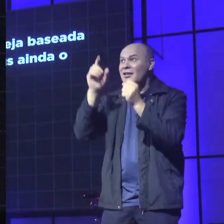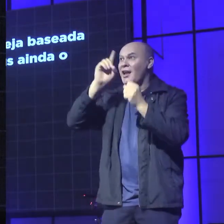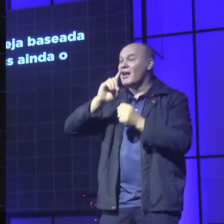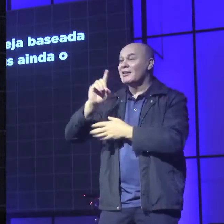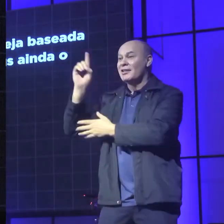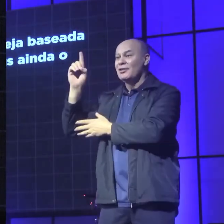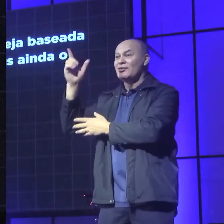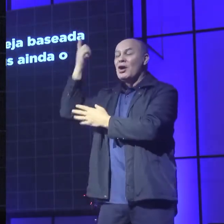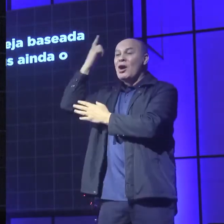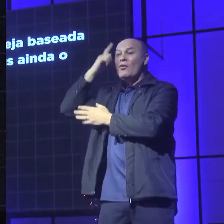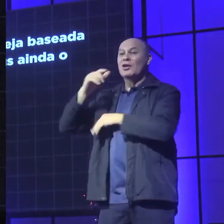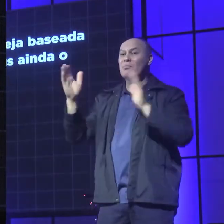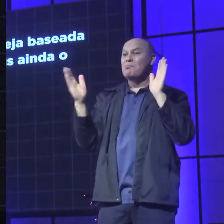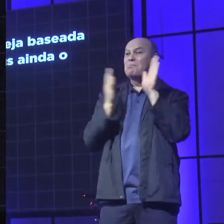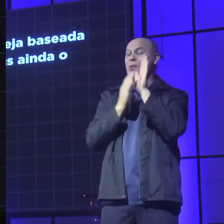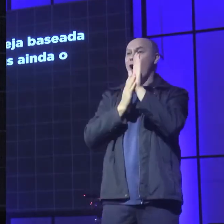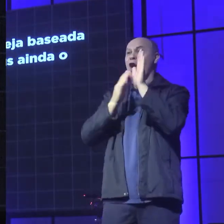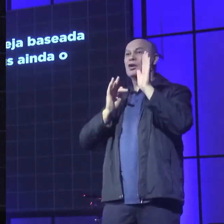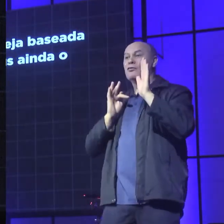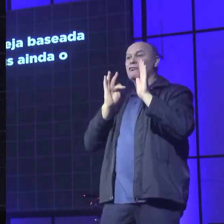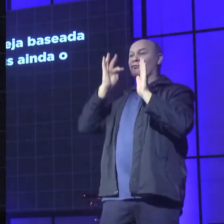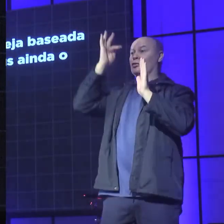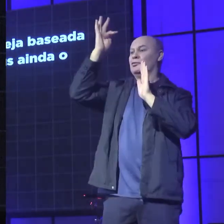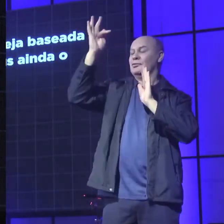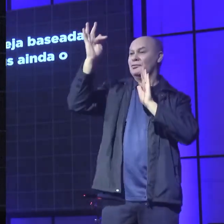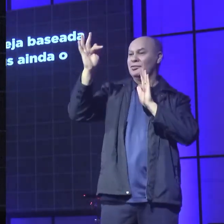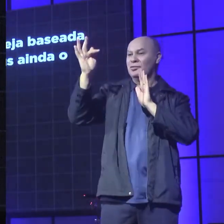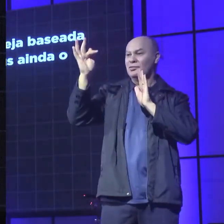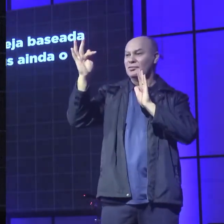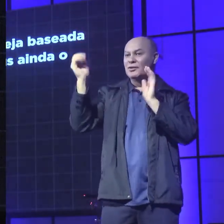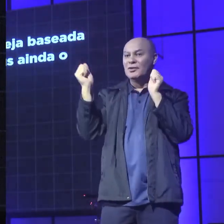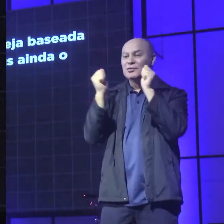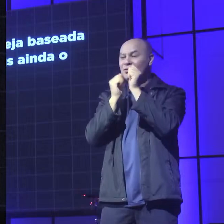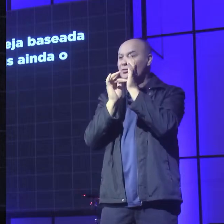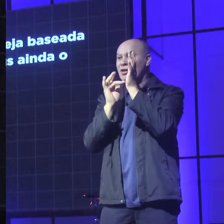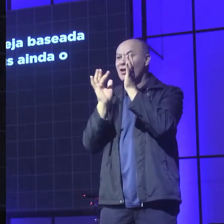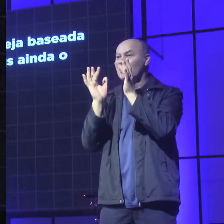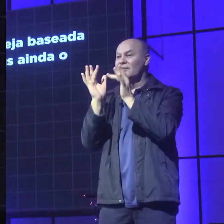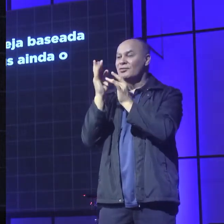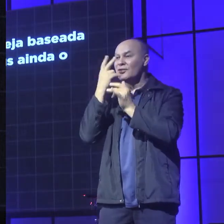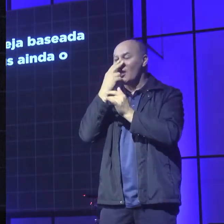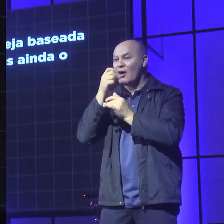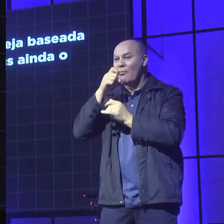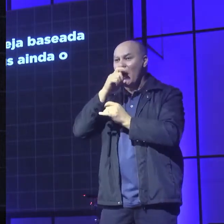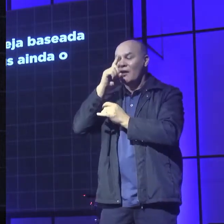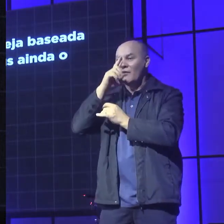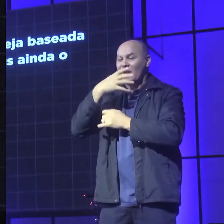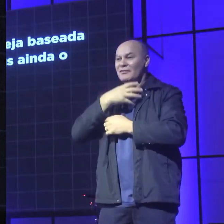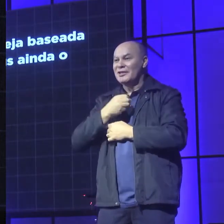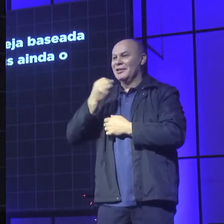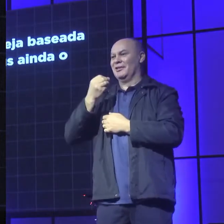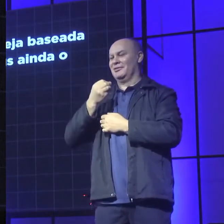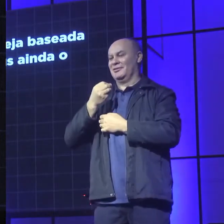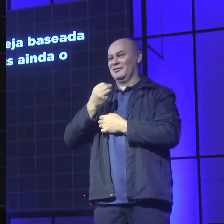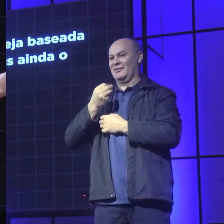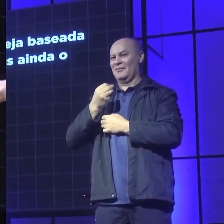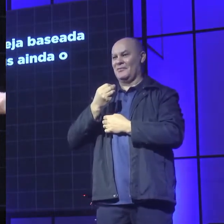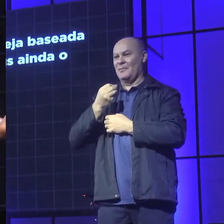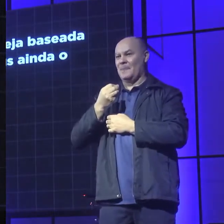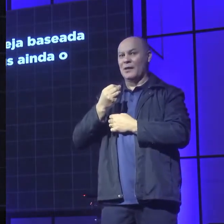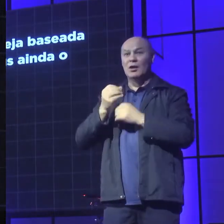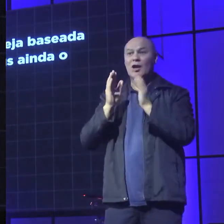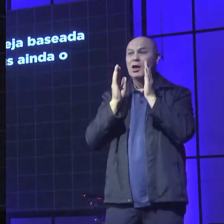minha identidade precisa ser encontrada naquilo que Deus diz ao meu respeito. Então pare de ouvir